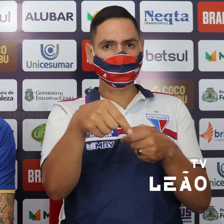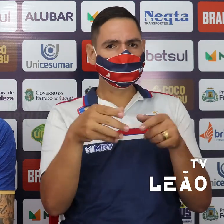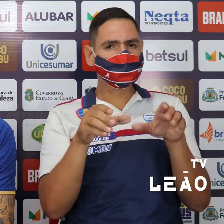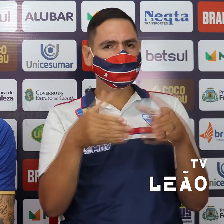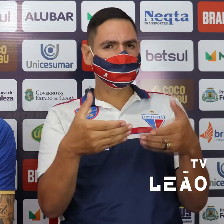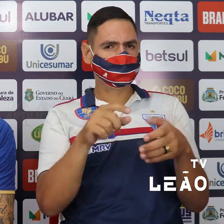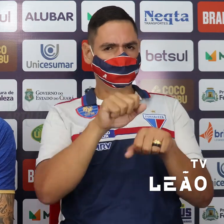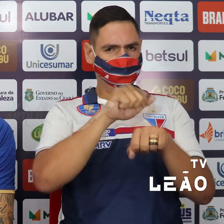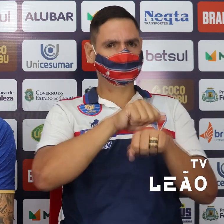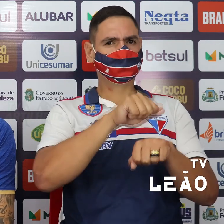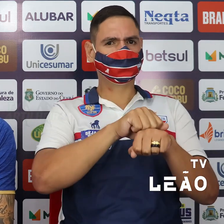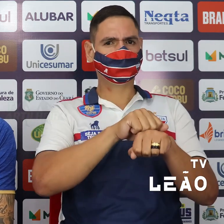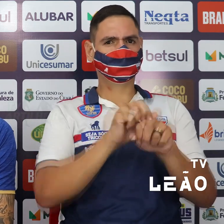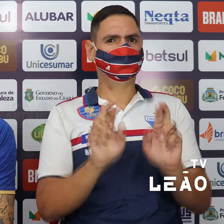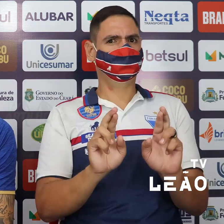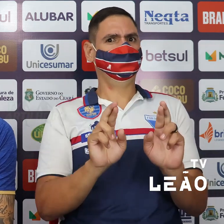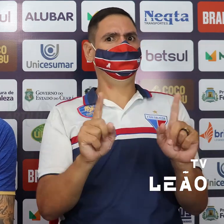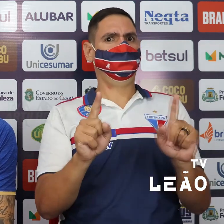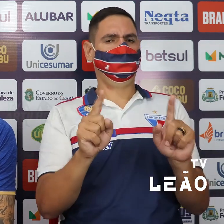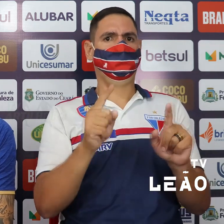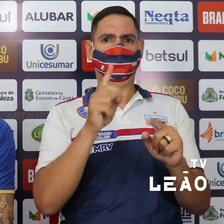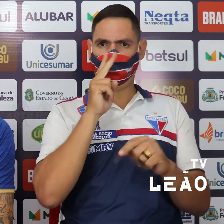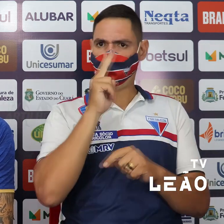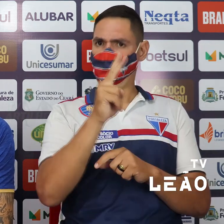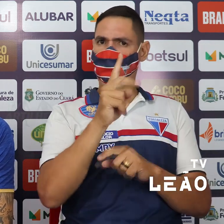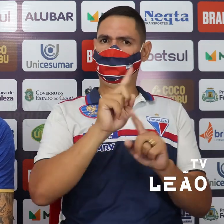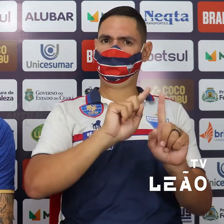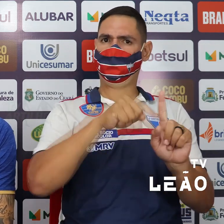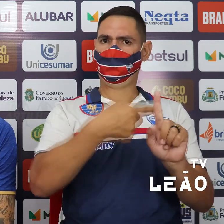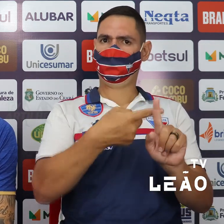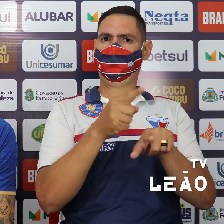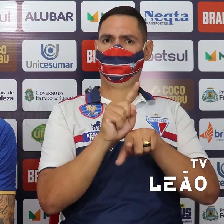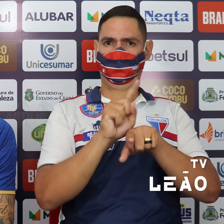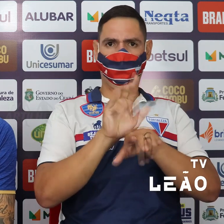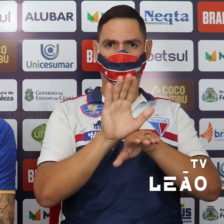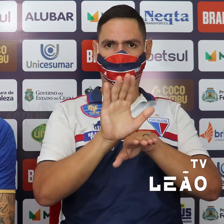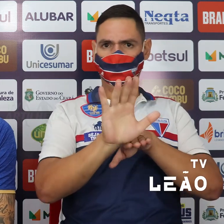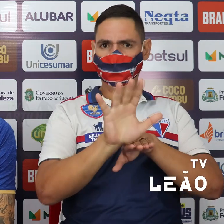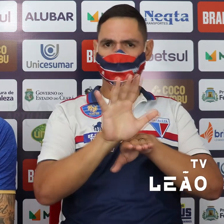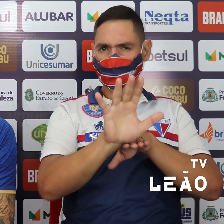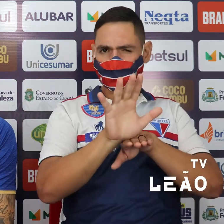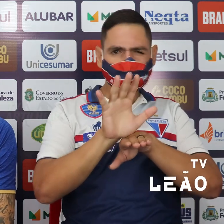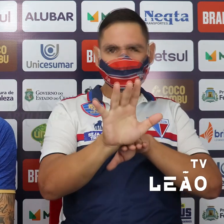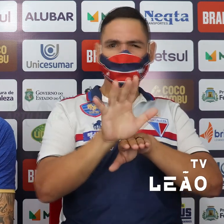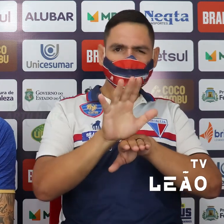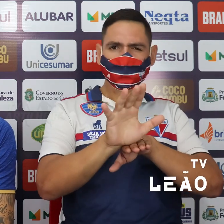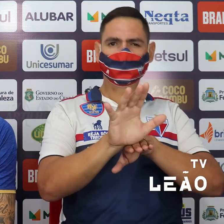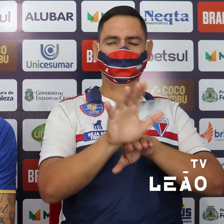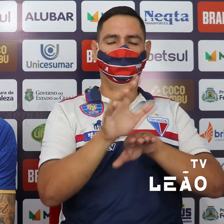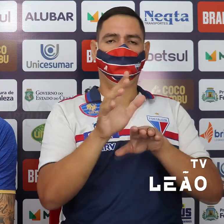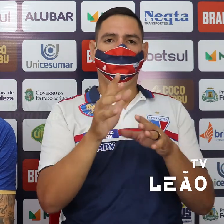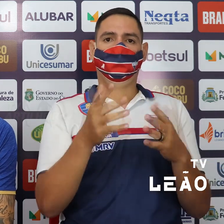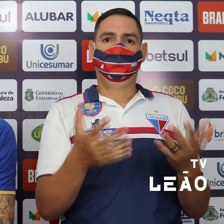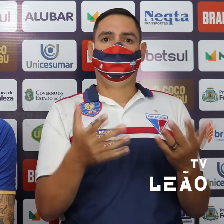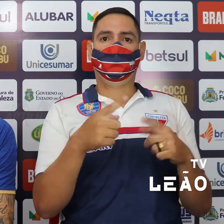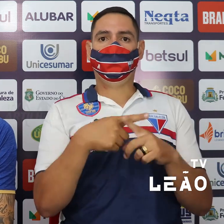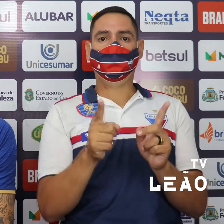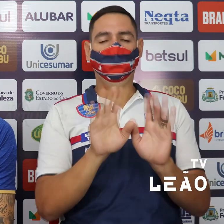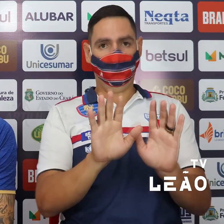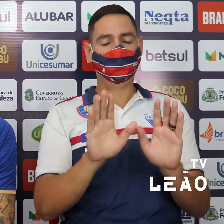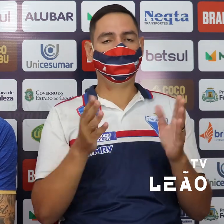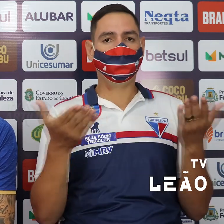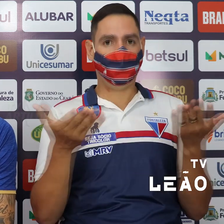creio que foi bastante intensidade. É um jogo bonito. Mas